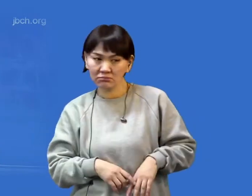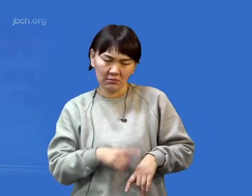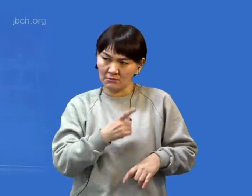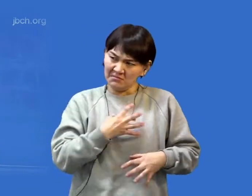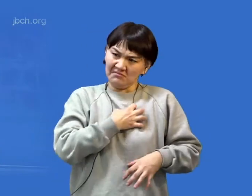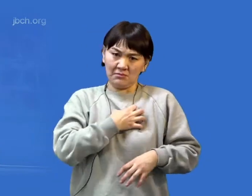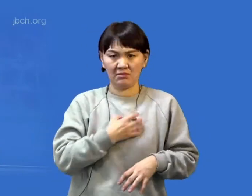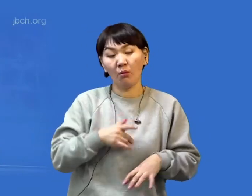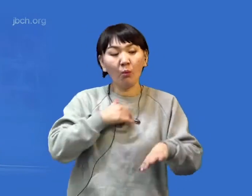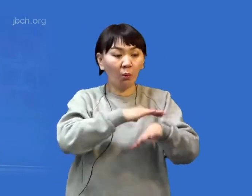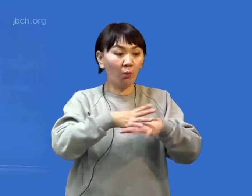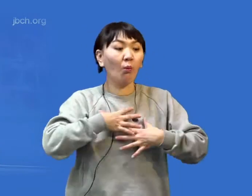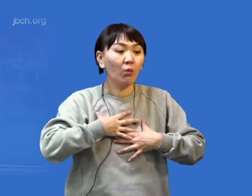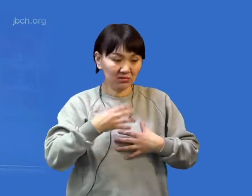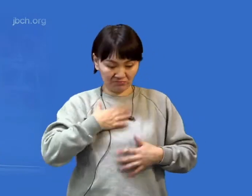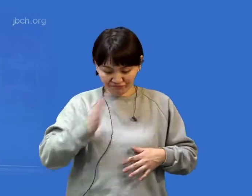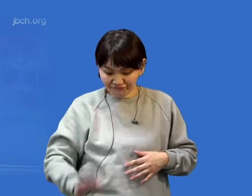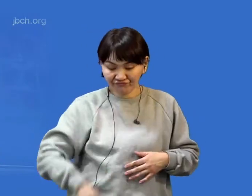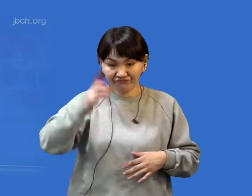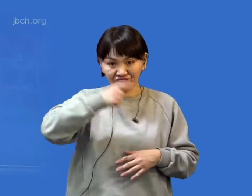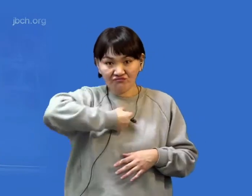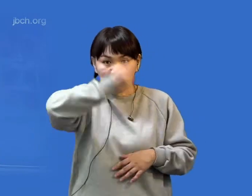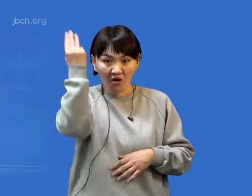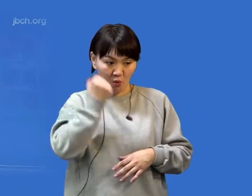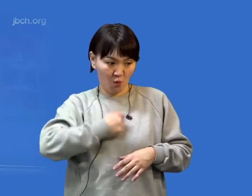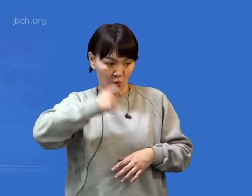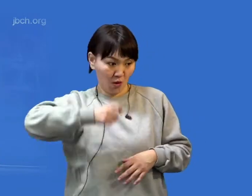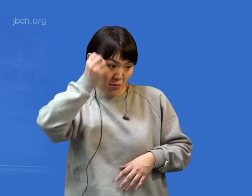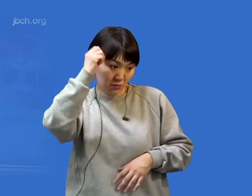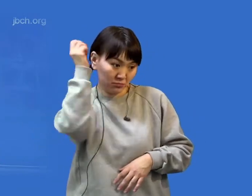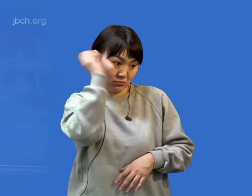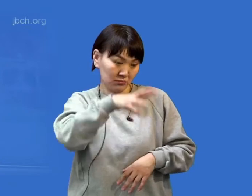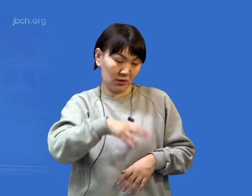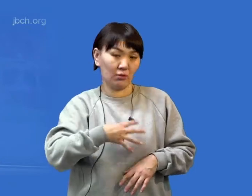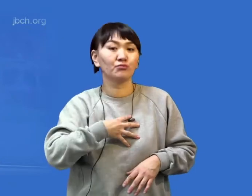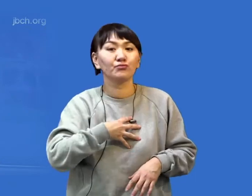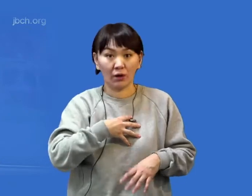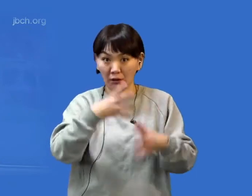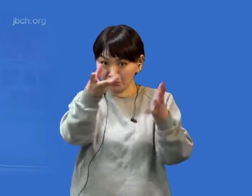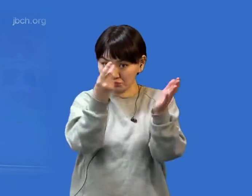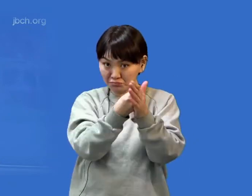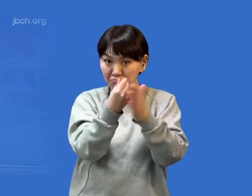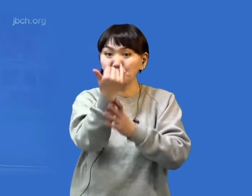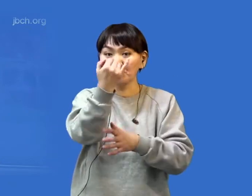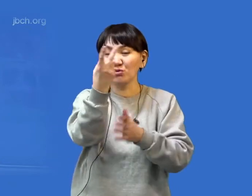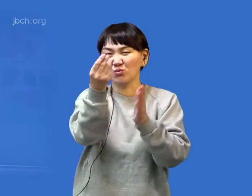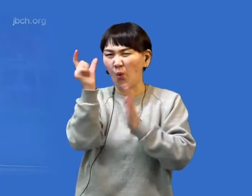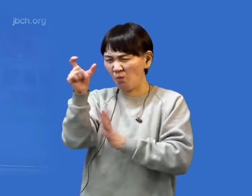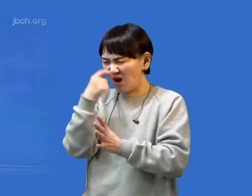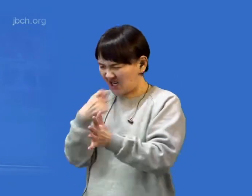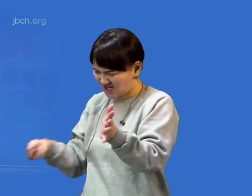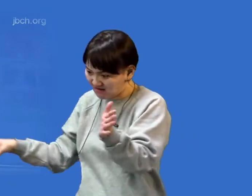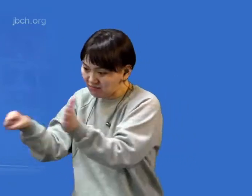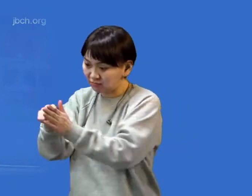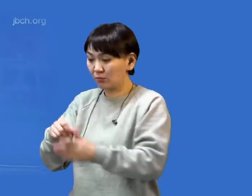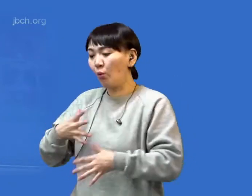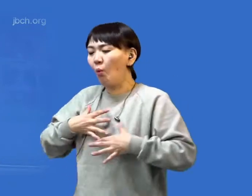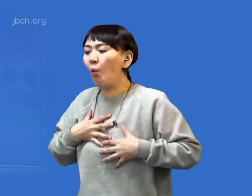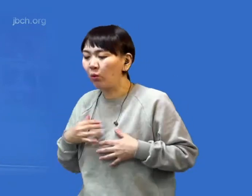гэлээдг. Гэхдээ юу яриад байгаа энэ хүн? Хүн аль хайчихад уучлаарай гэж байгаа тал адилхан биз дээ энэ чинь.